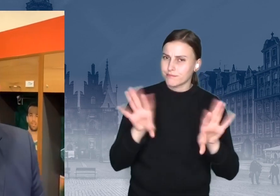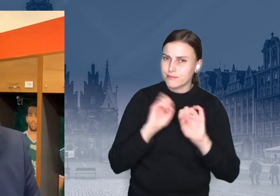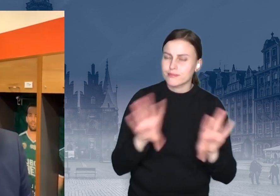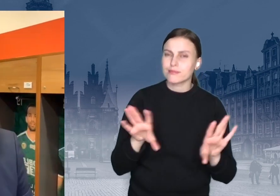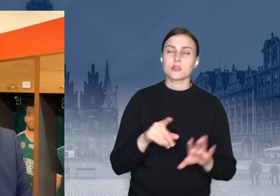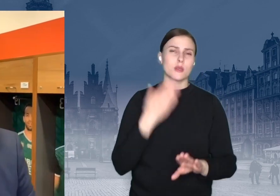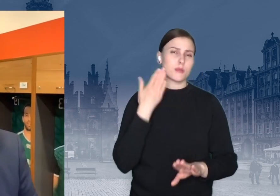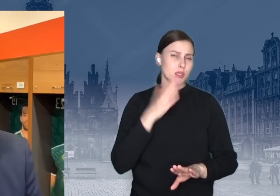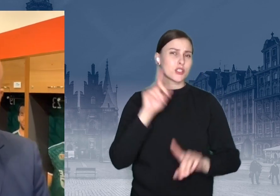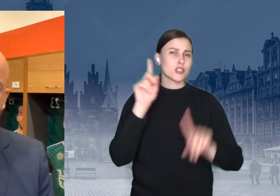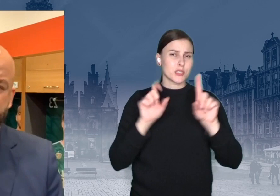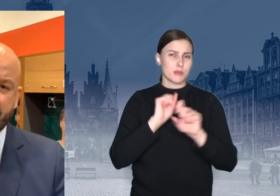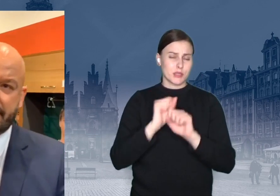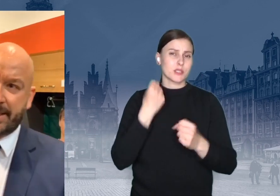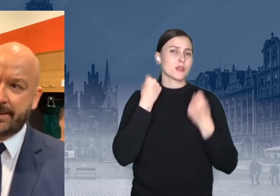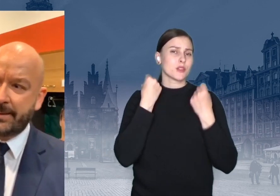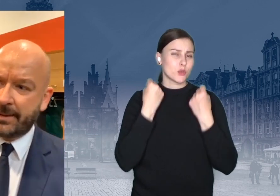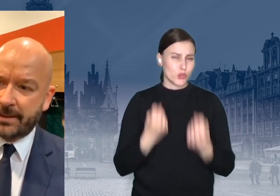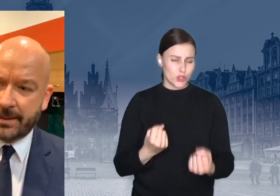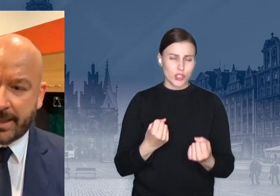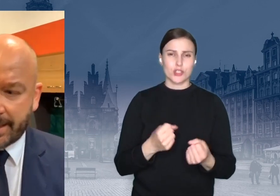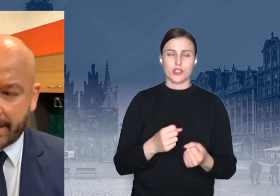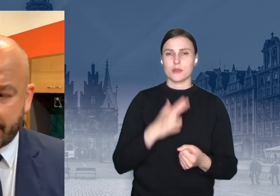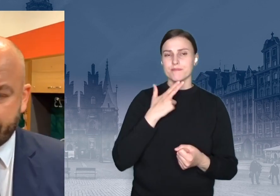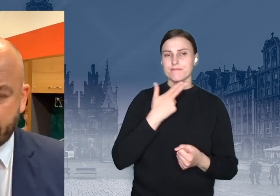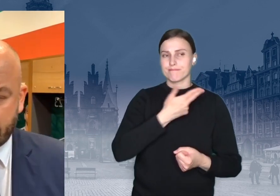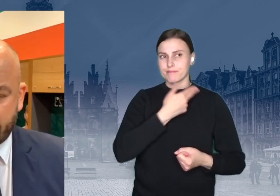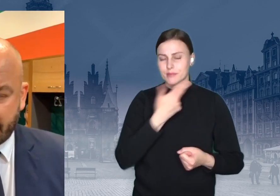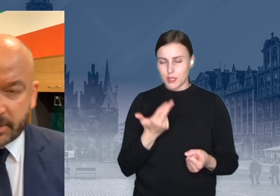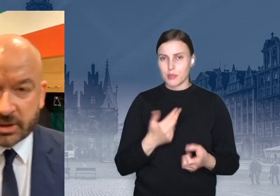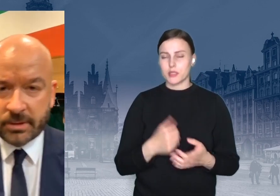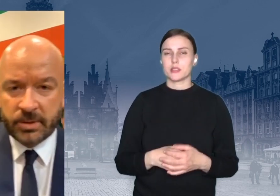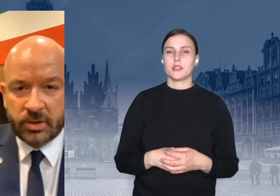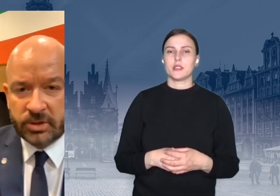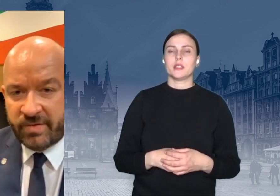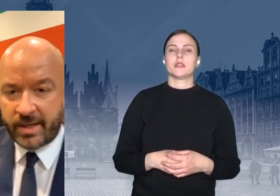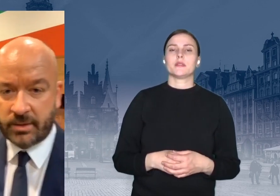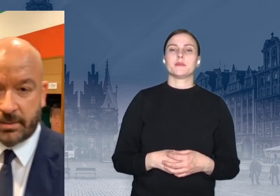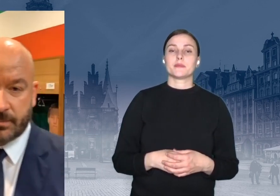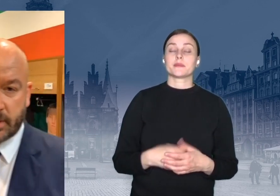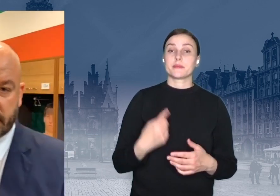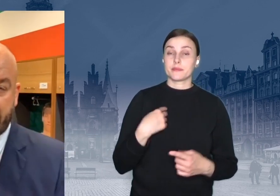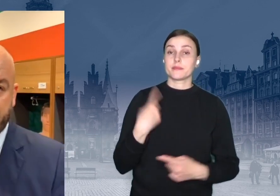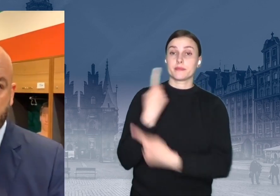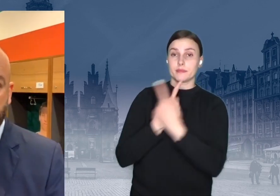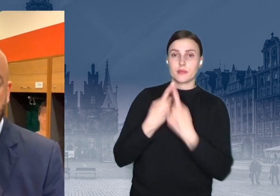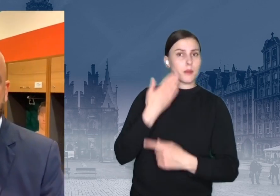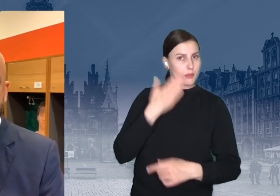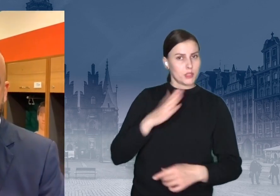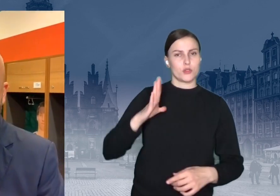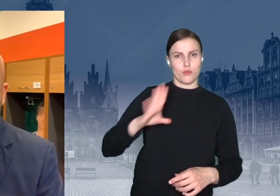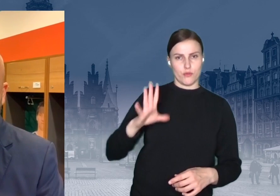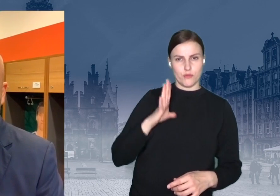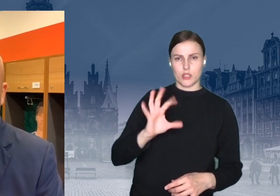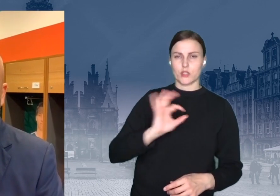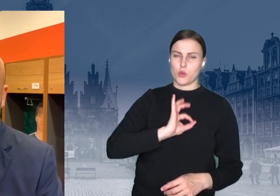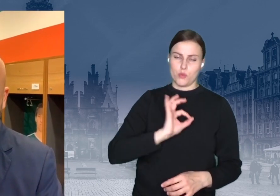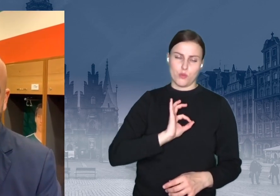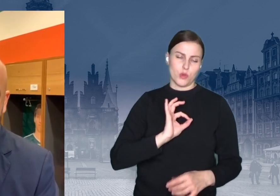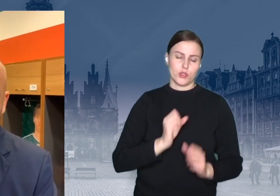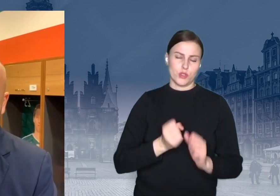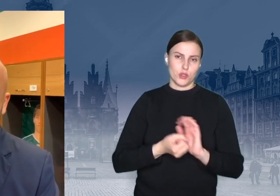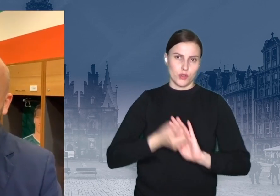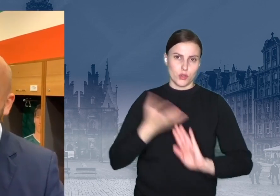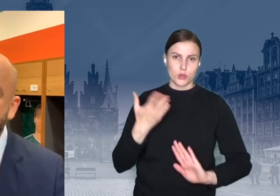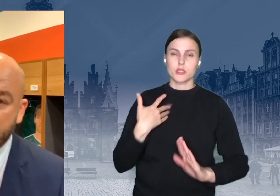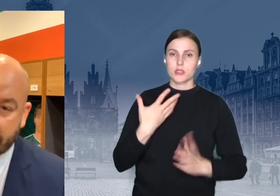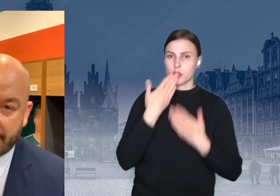dość zagadnienia, ale wydaje mi się, że moi drodzy, warto, że warto, aby pokazać, jak działa miasto, co my w